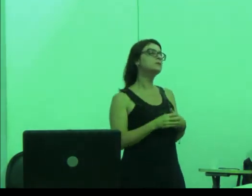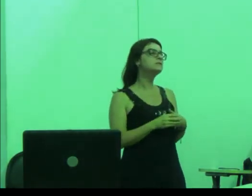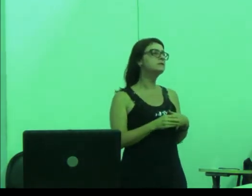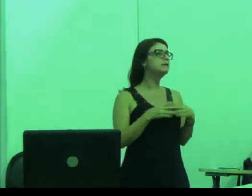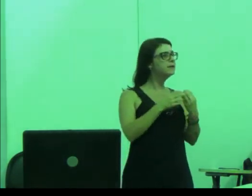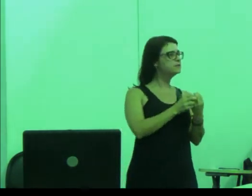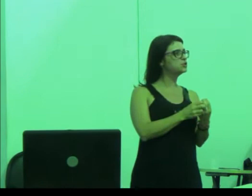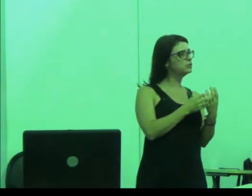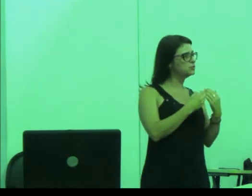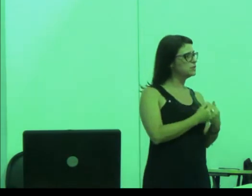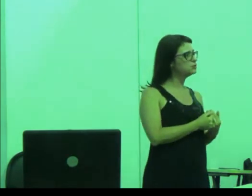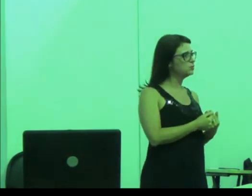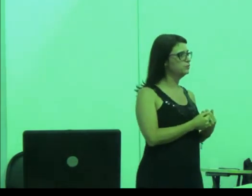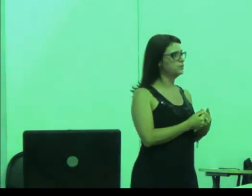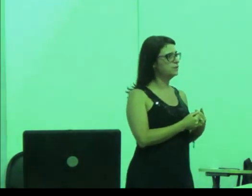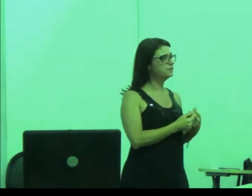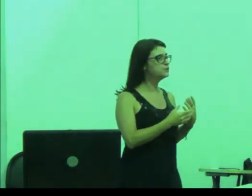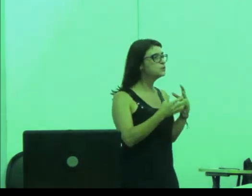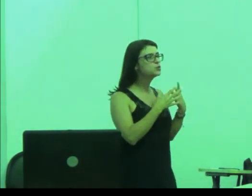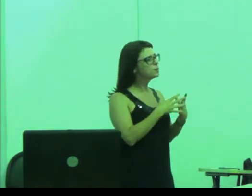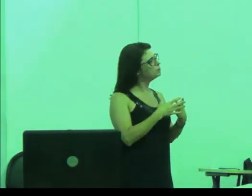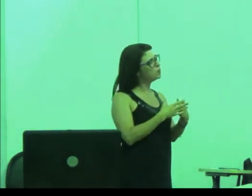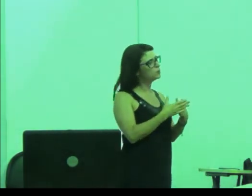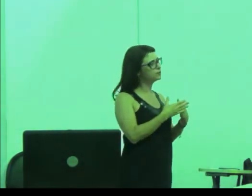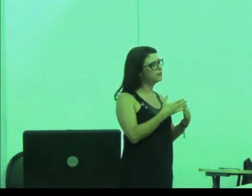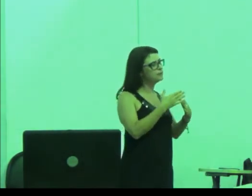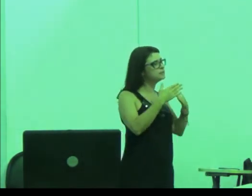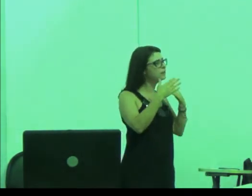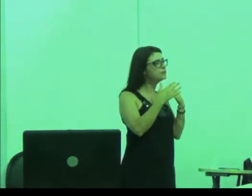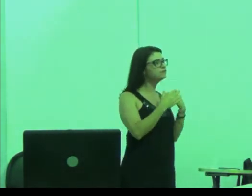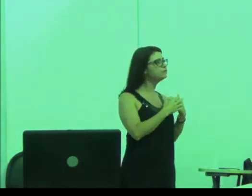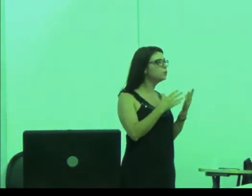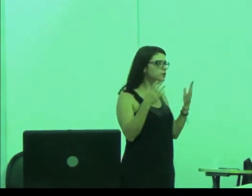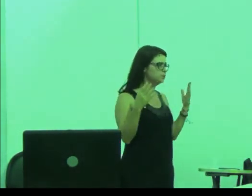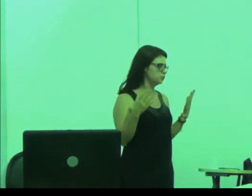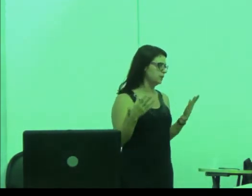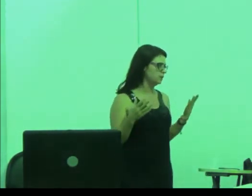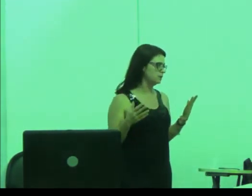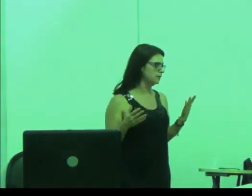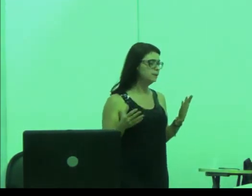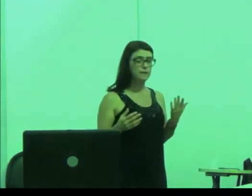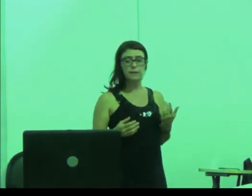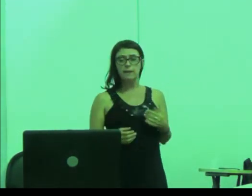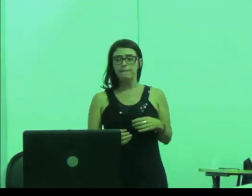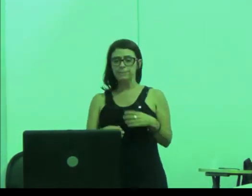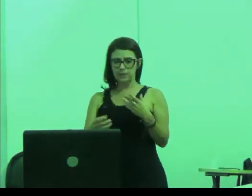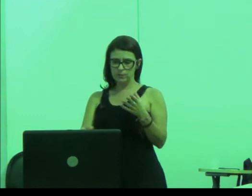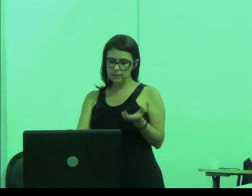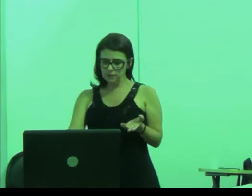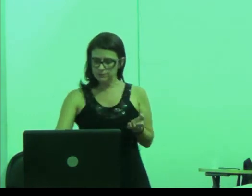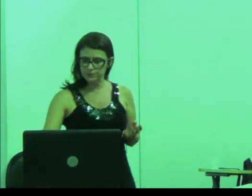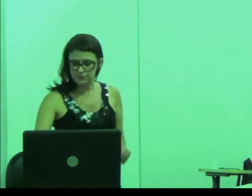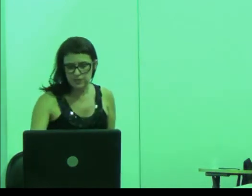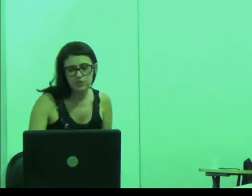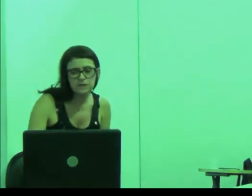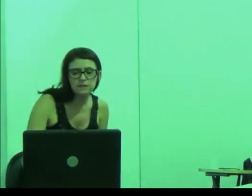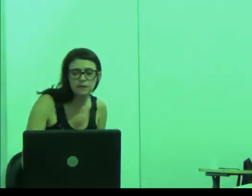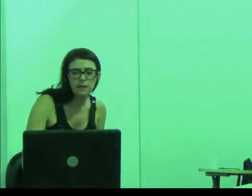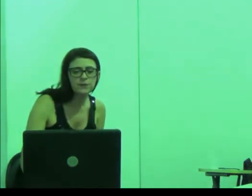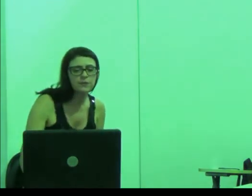que tem essa generosidade com o mundo. E aí isso é super bom, porque daí assim, a coisa flui muito melhor, né? Então, eu senti esse caminho nela,